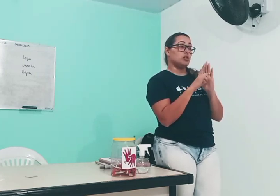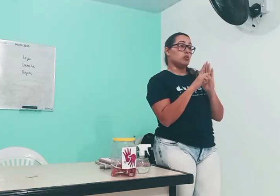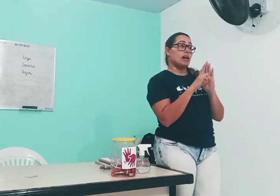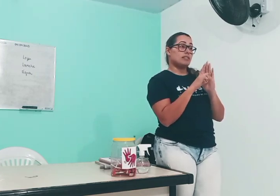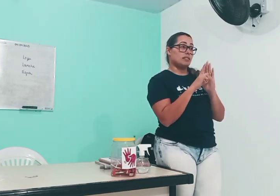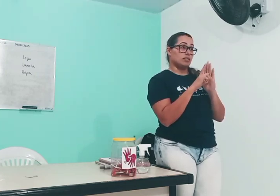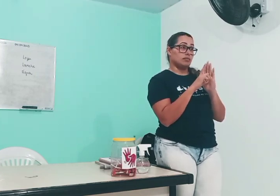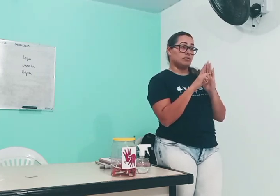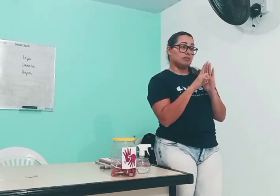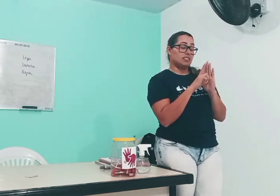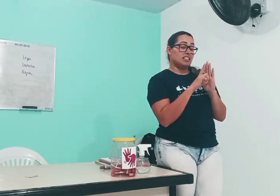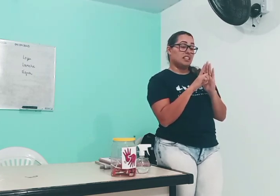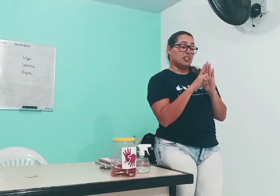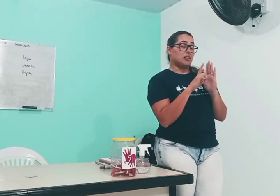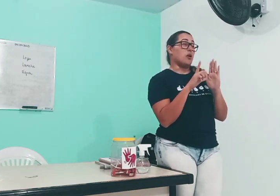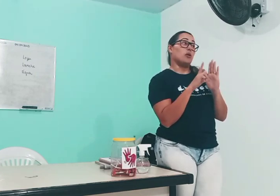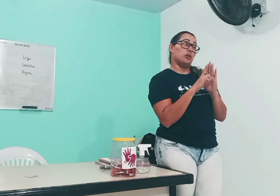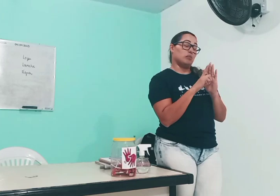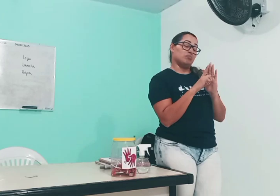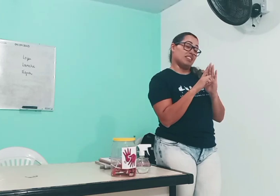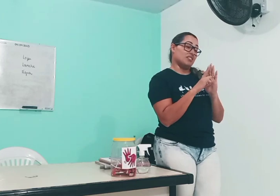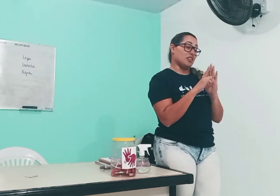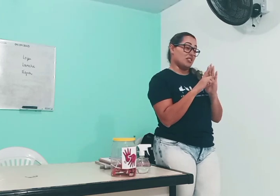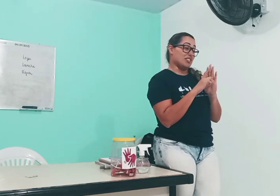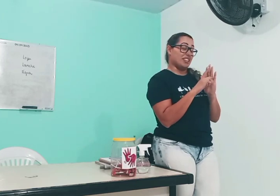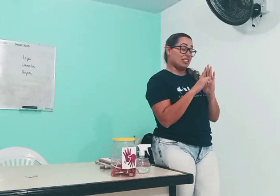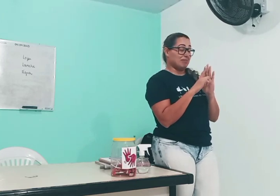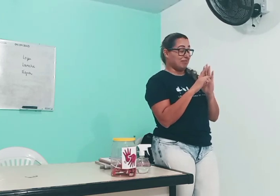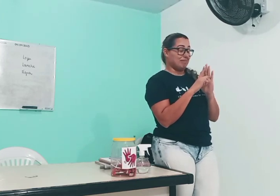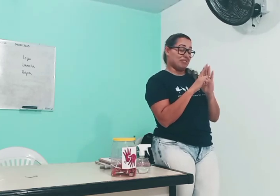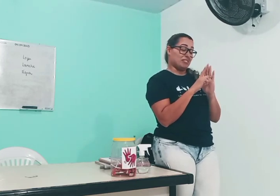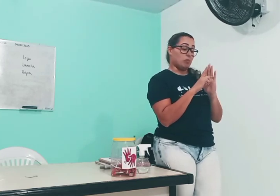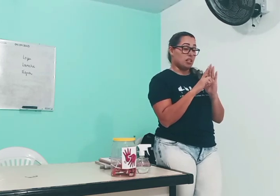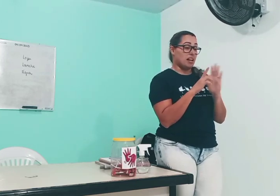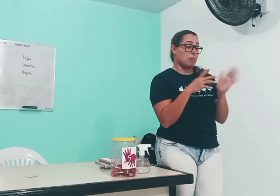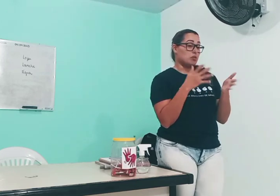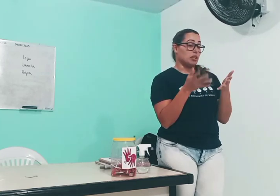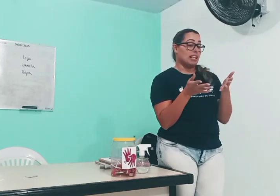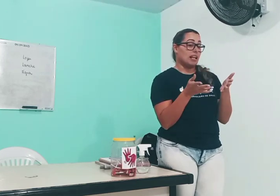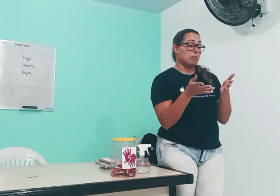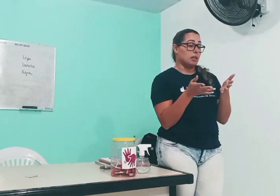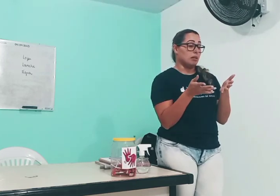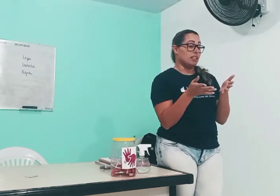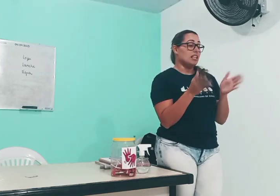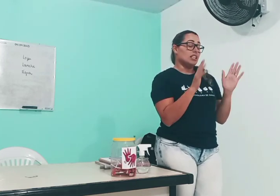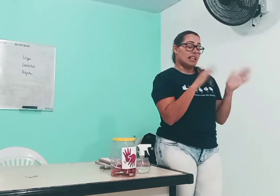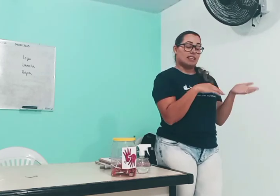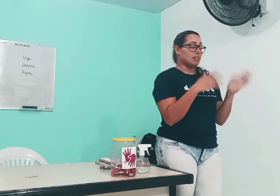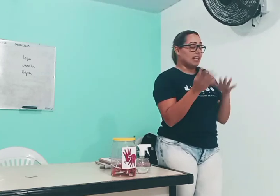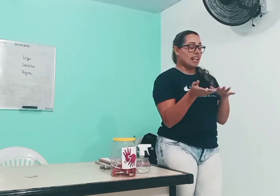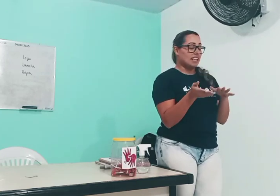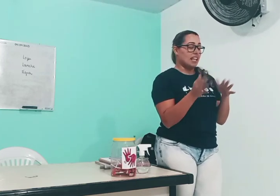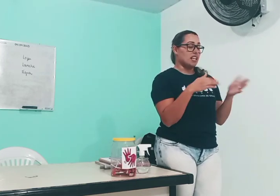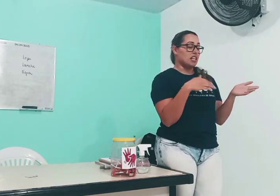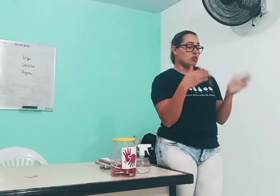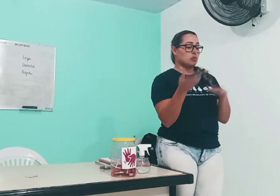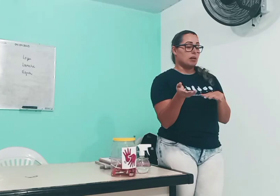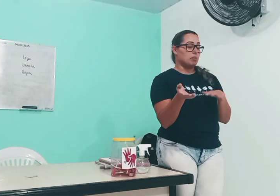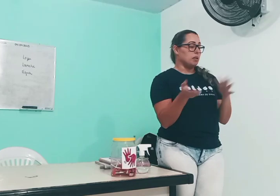Levítico é assim. Então, às vezes, né, olha, a pessoa que está na Bíblia, que está na igreja, estuda a Bíblia